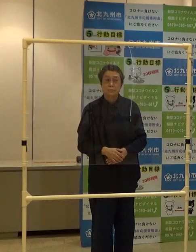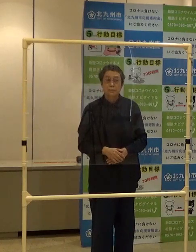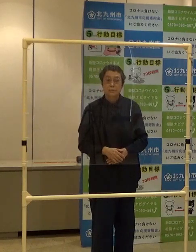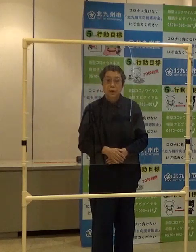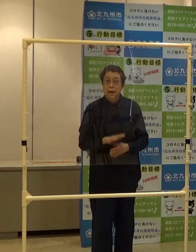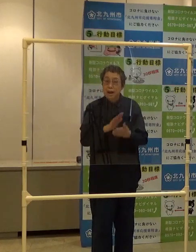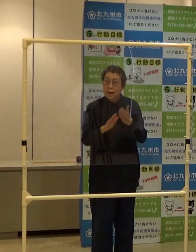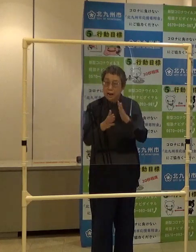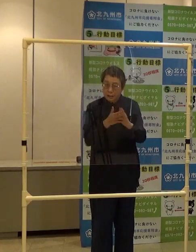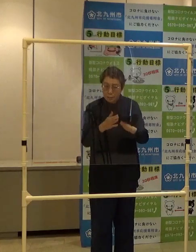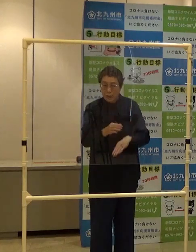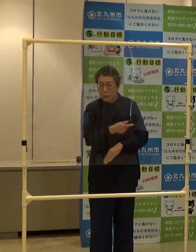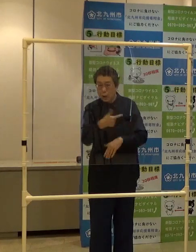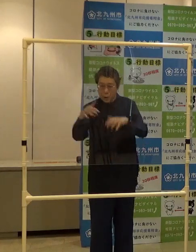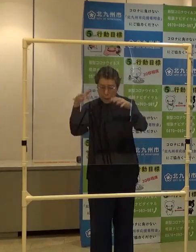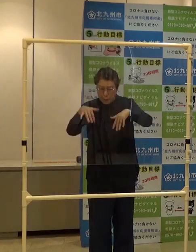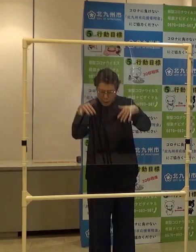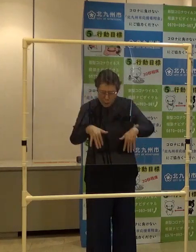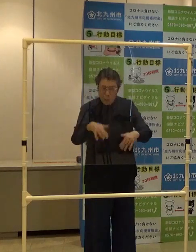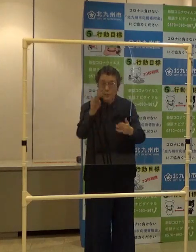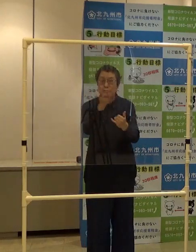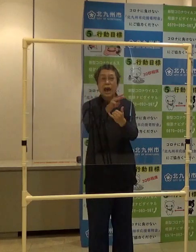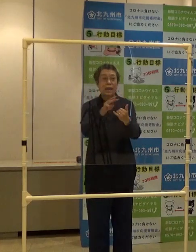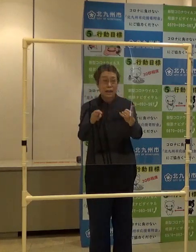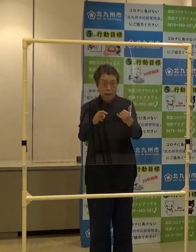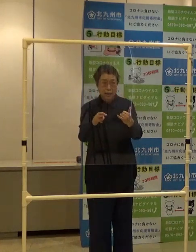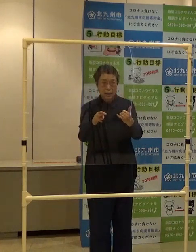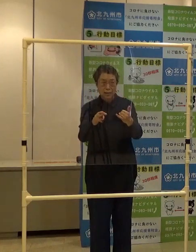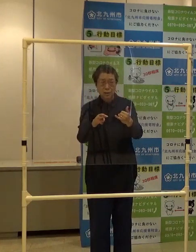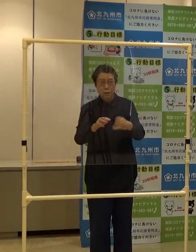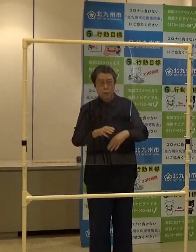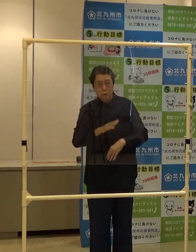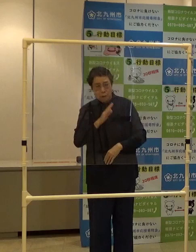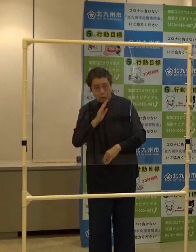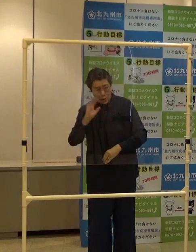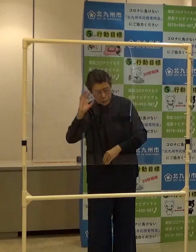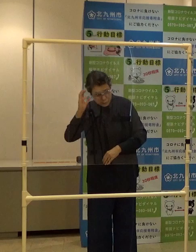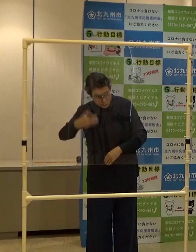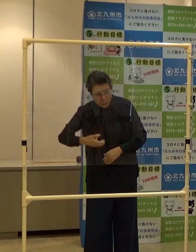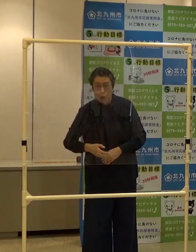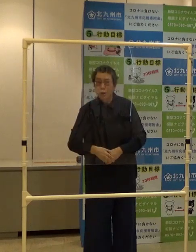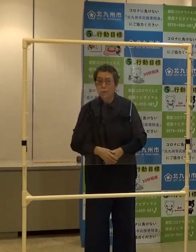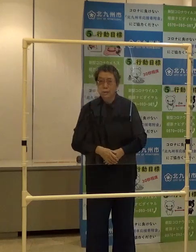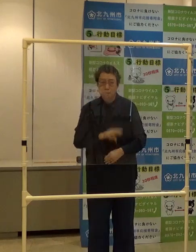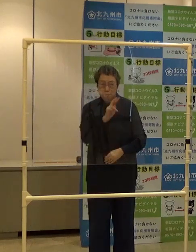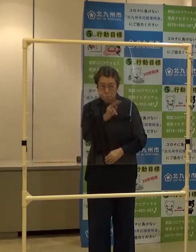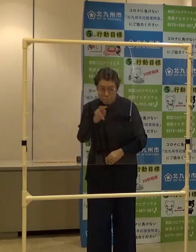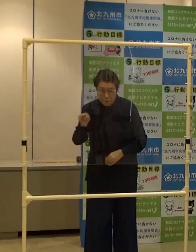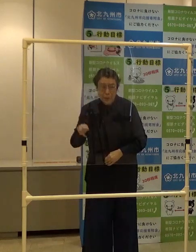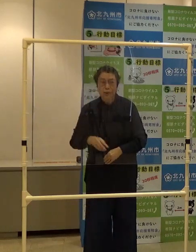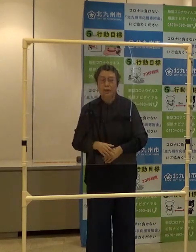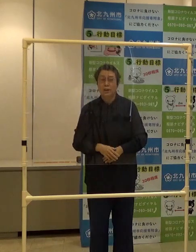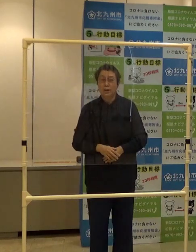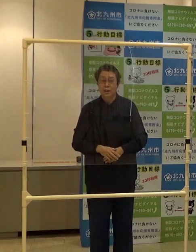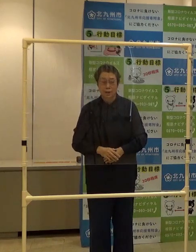改めてこの豪雨災害の残酷なまでの厳しい状況というのを思い知らされております